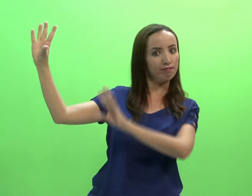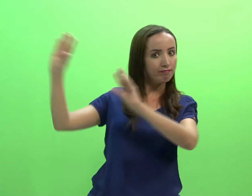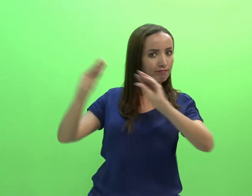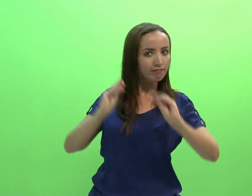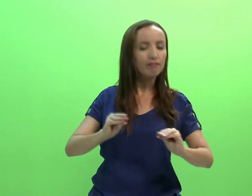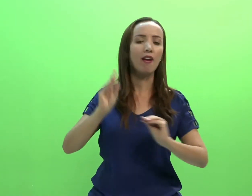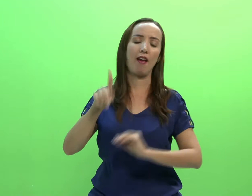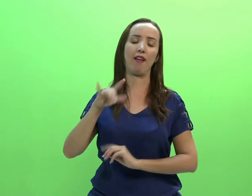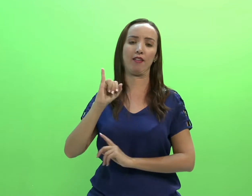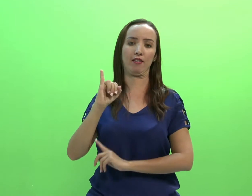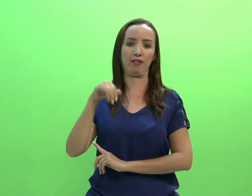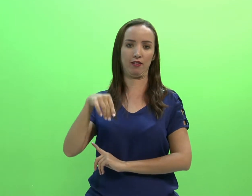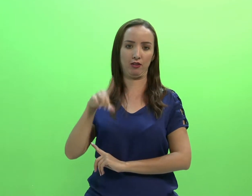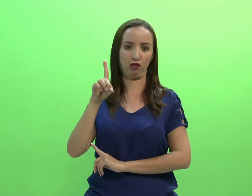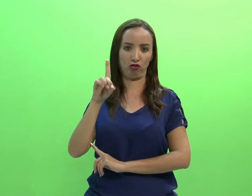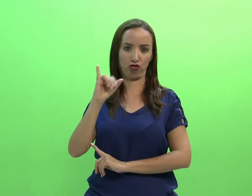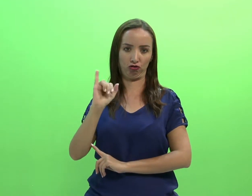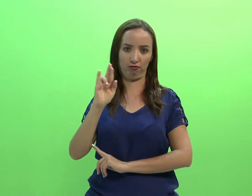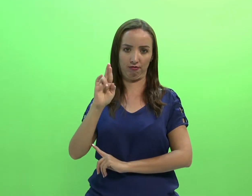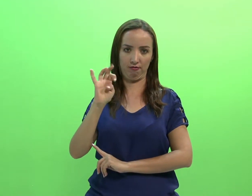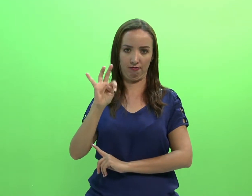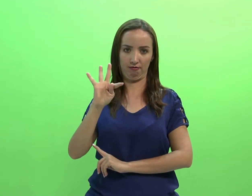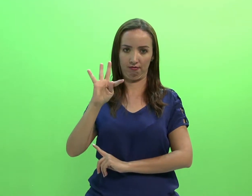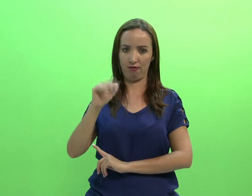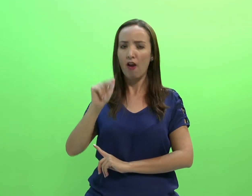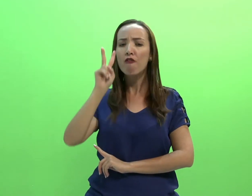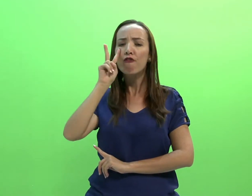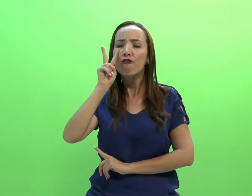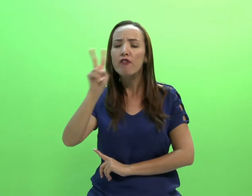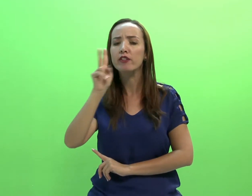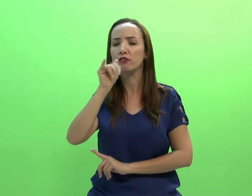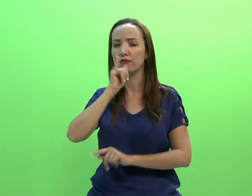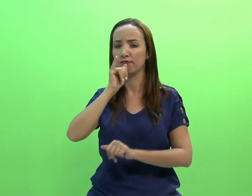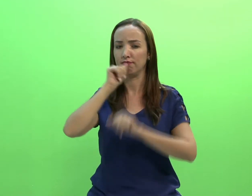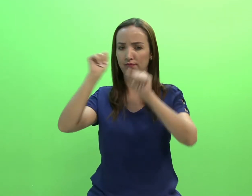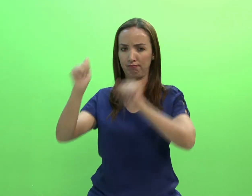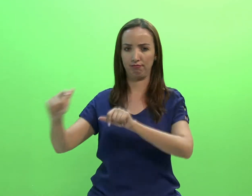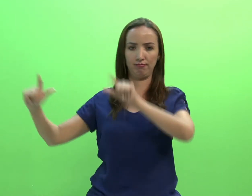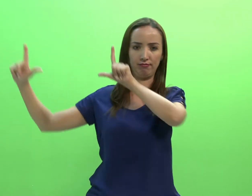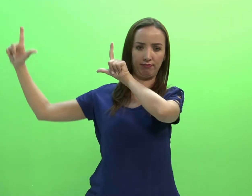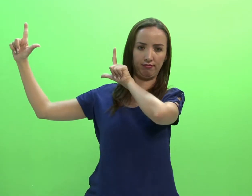do autor. Isso é uma citação indireta. Veja um exemplo.